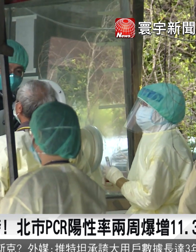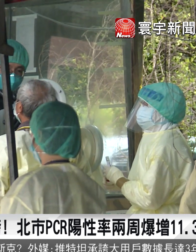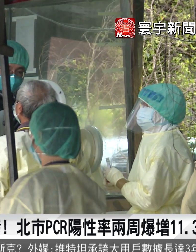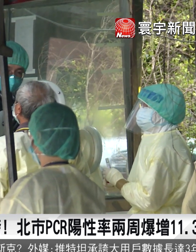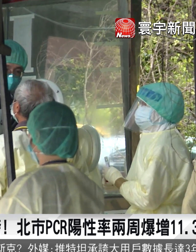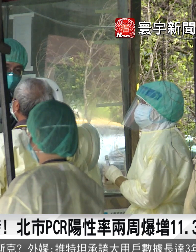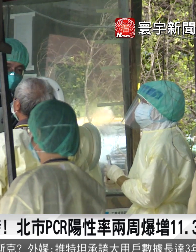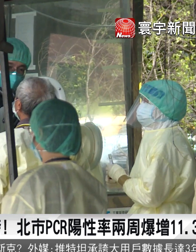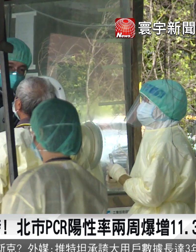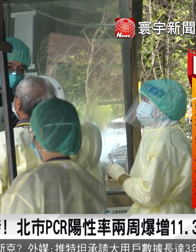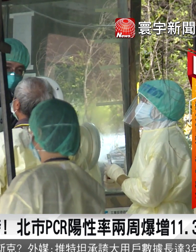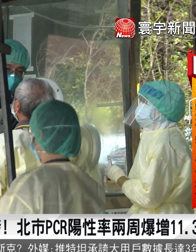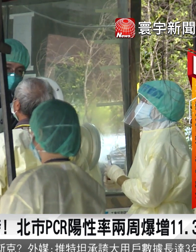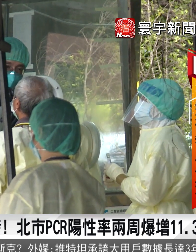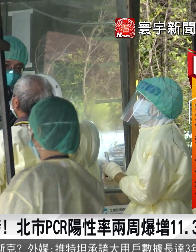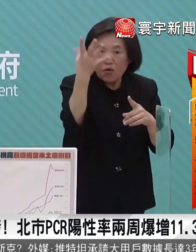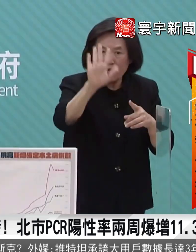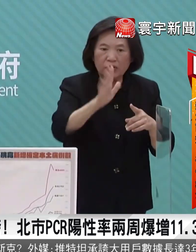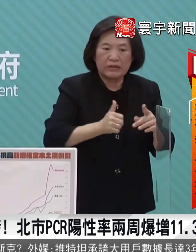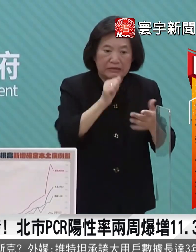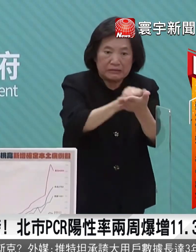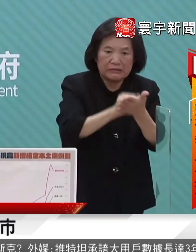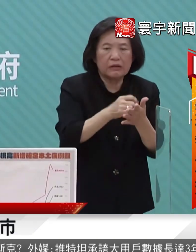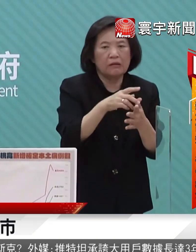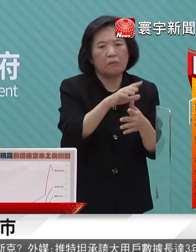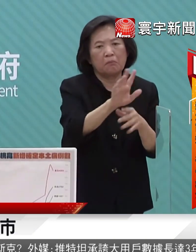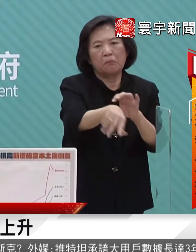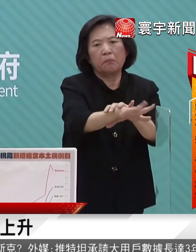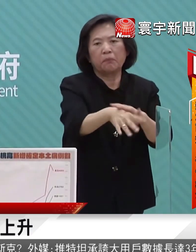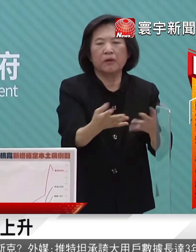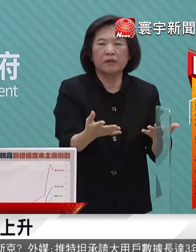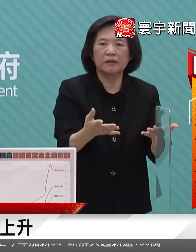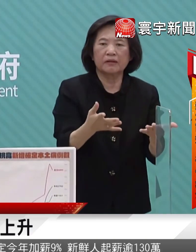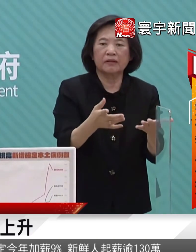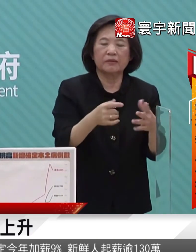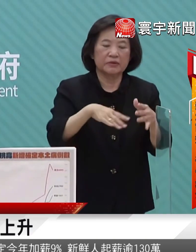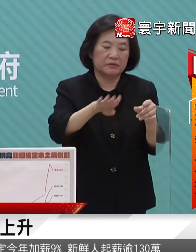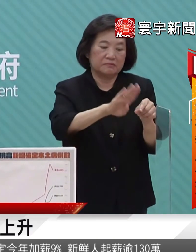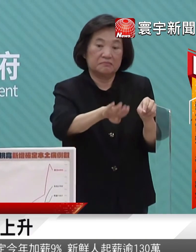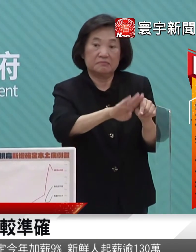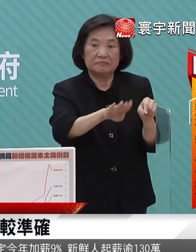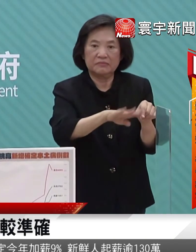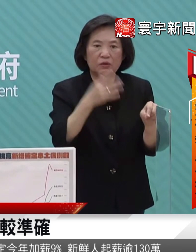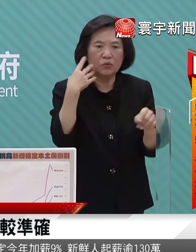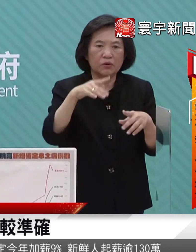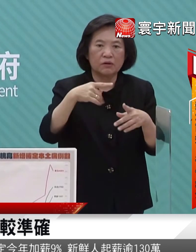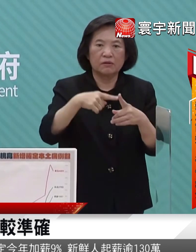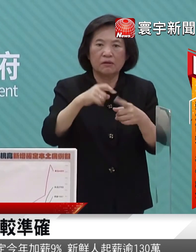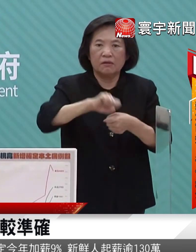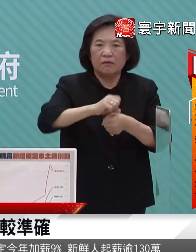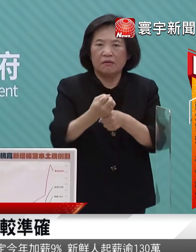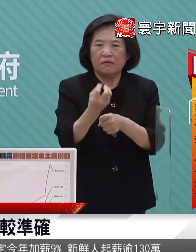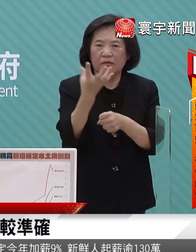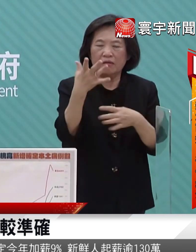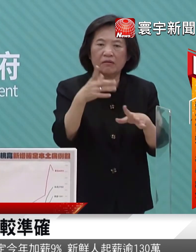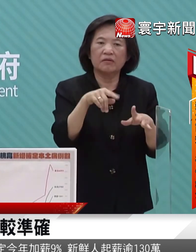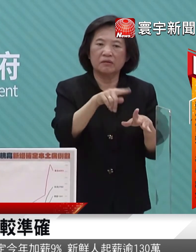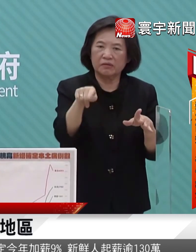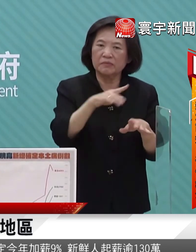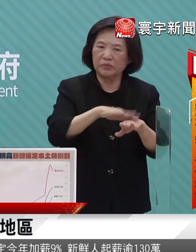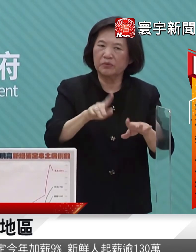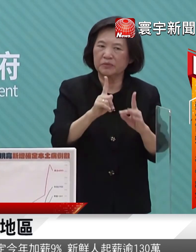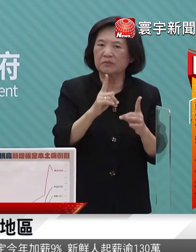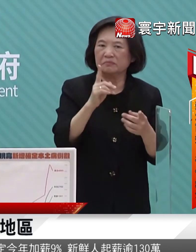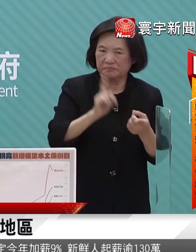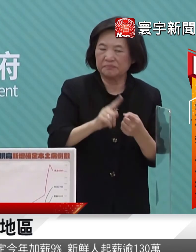部筛检量能拉警报。 中南部的县市如果它的数量在上升那可能还是比较准确。我